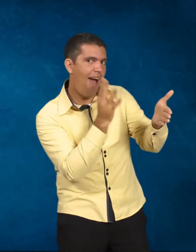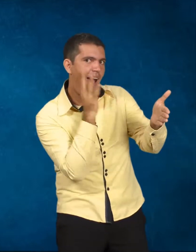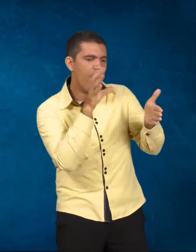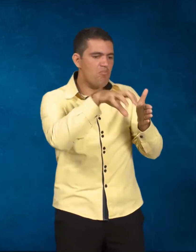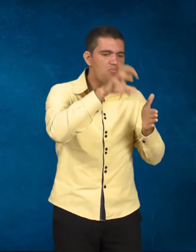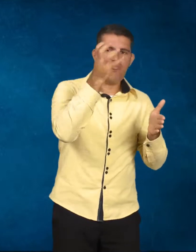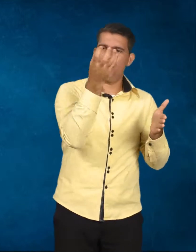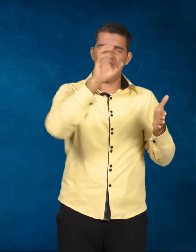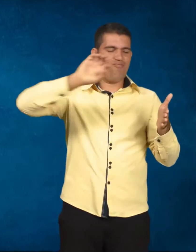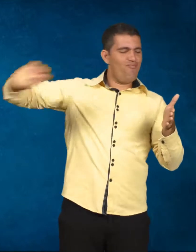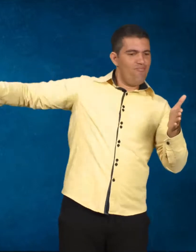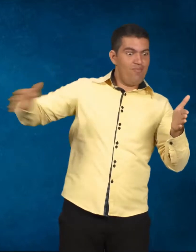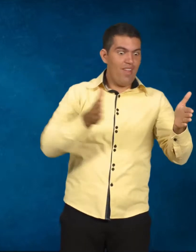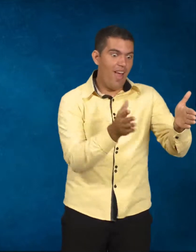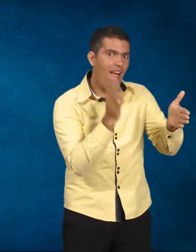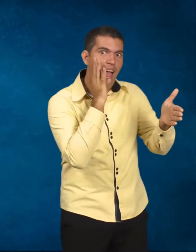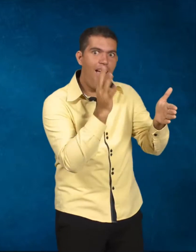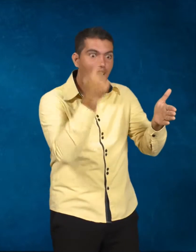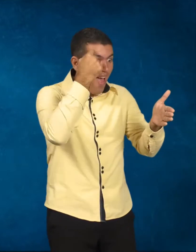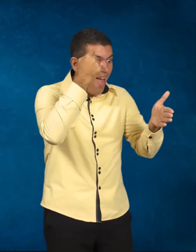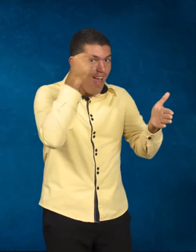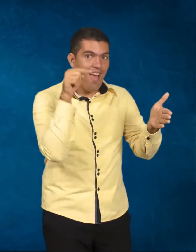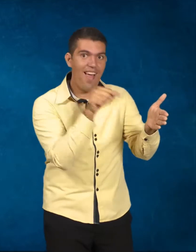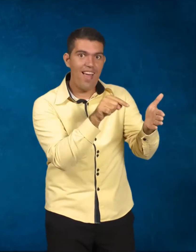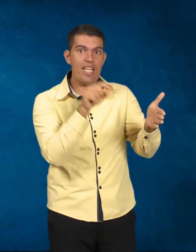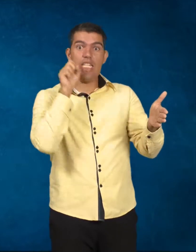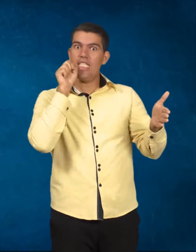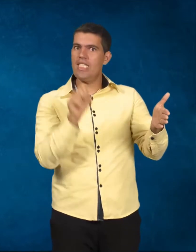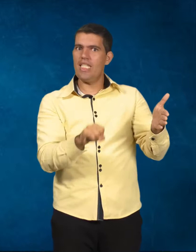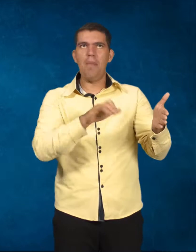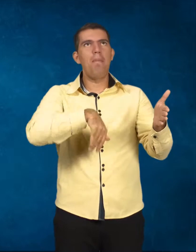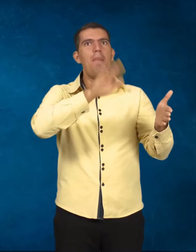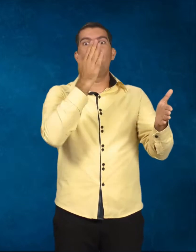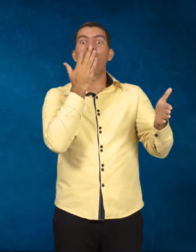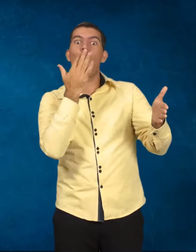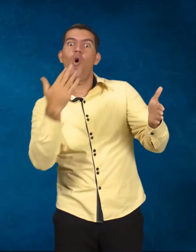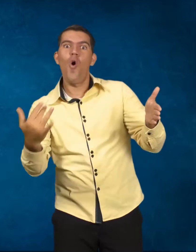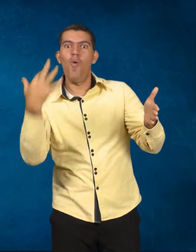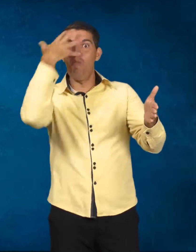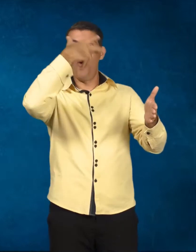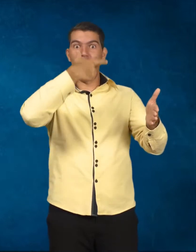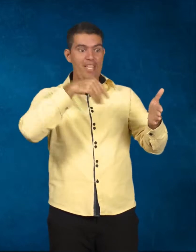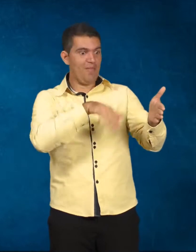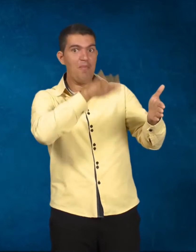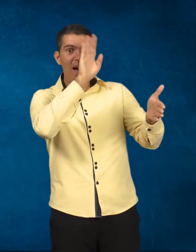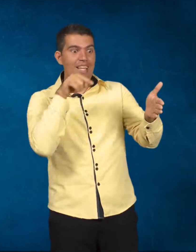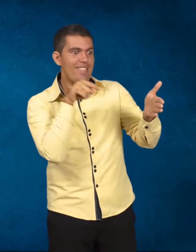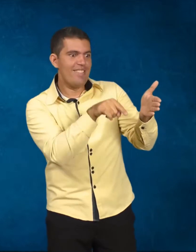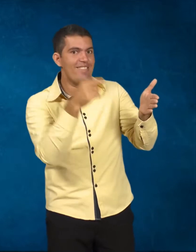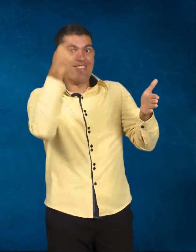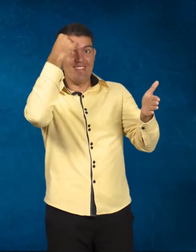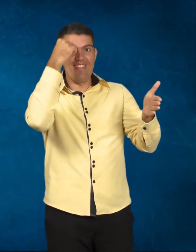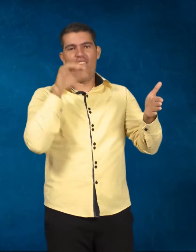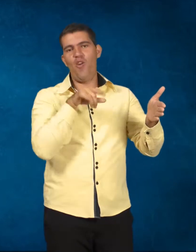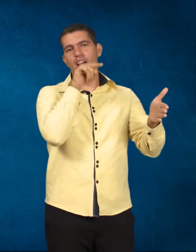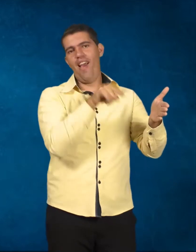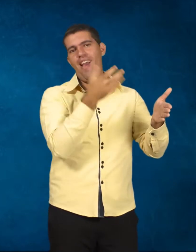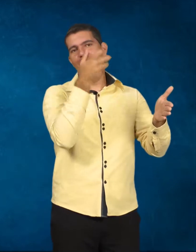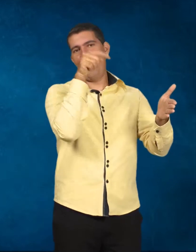ao presente propriamente dito. Se a embalagem for mais colorida ou chamativa que o presente, ela preferirá a embalagem,